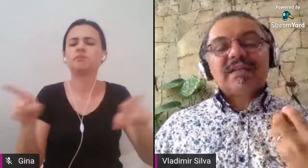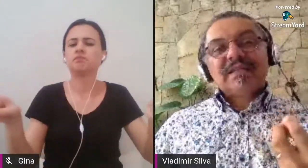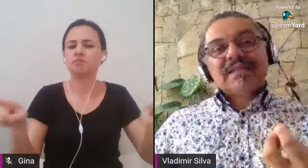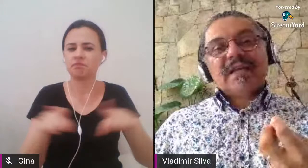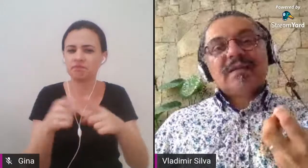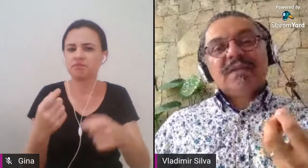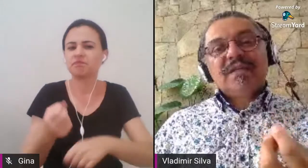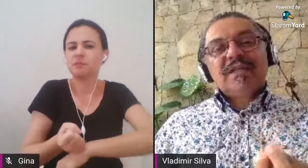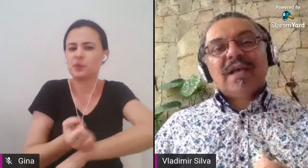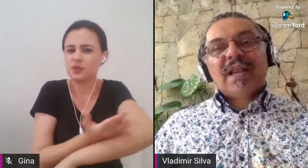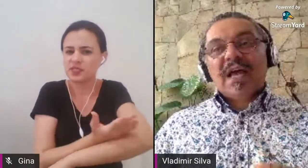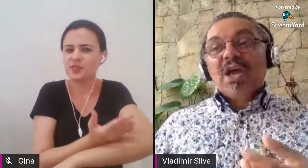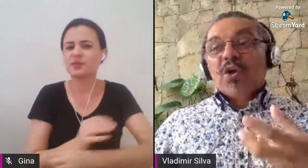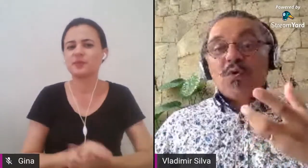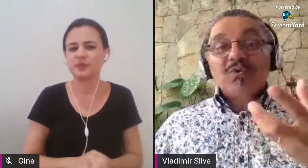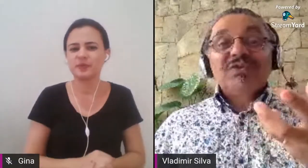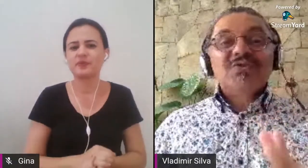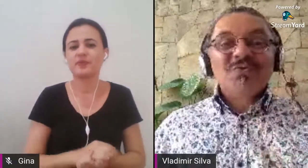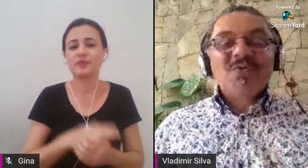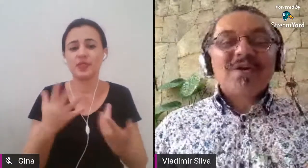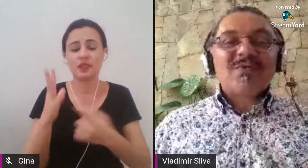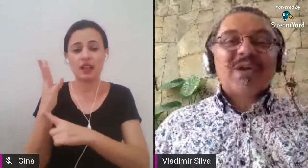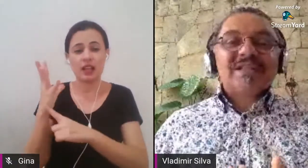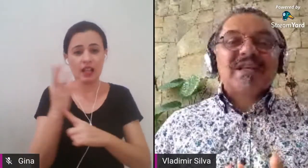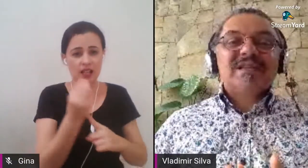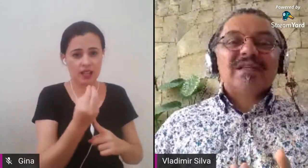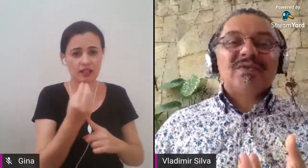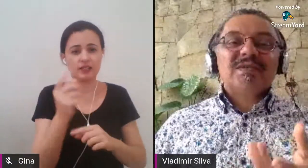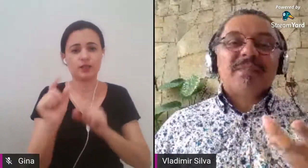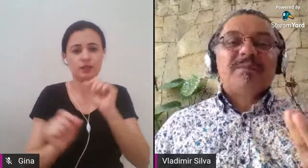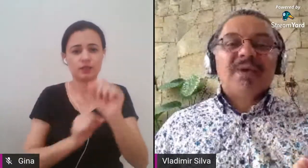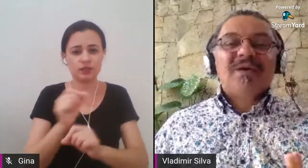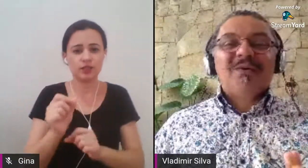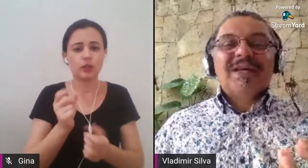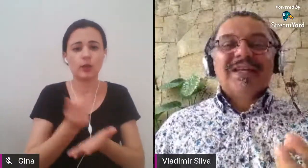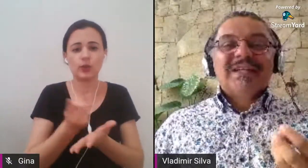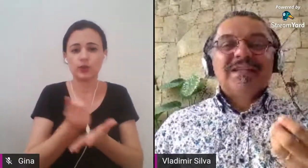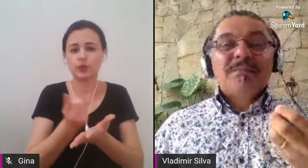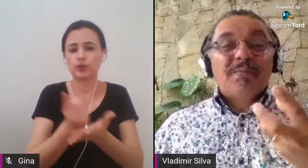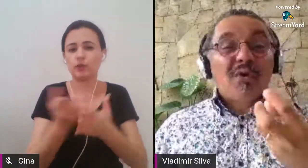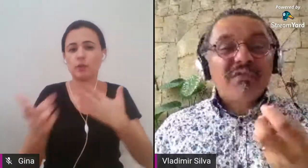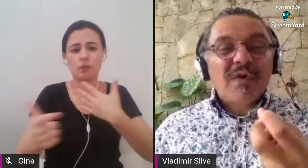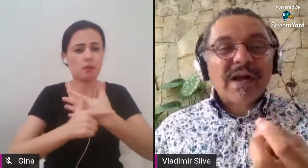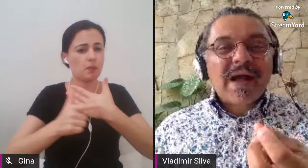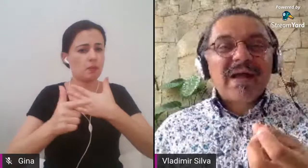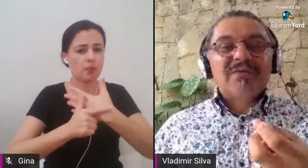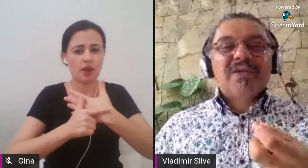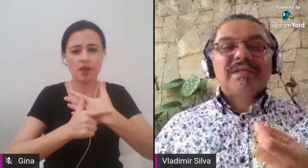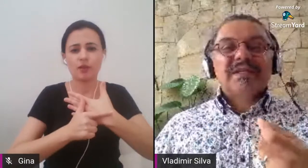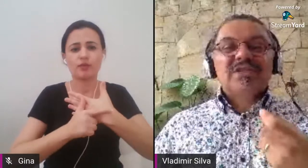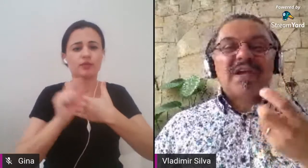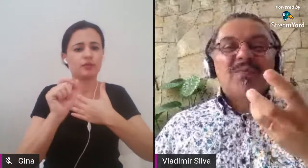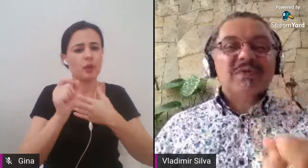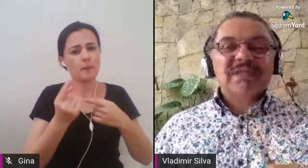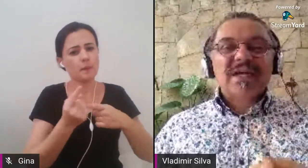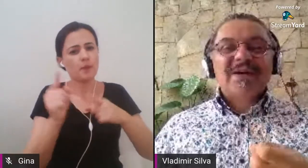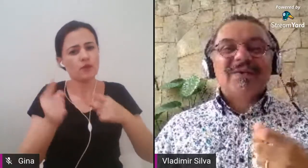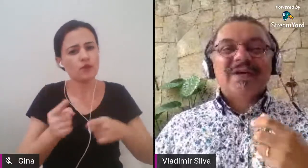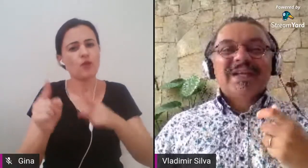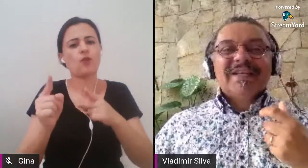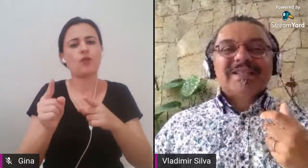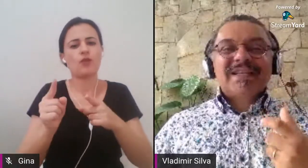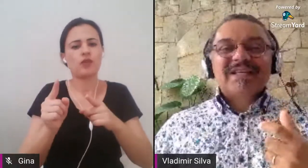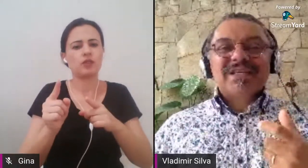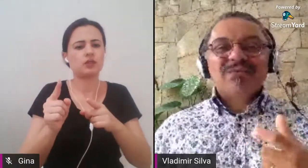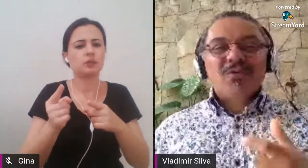a arte, em certa medida, ela continua exercendo esse papel de provocar, né? Seja a